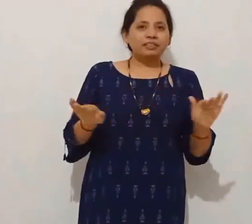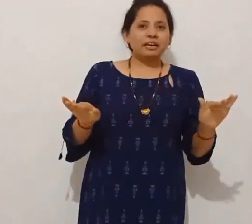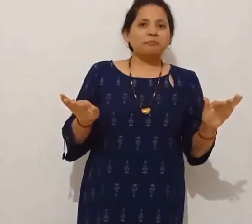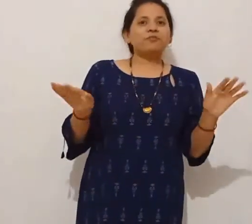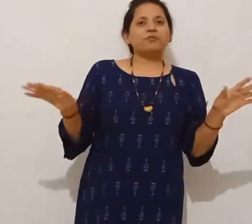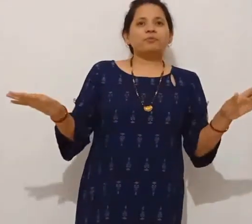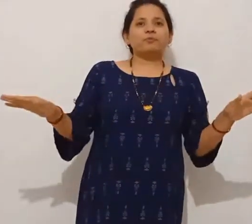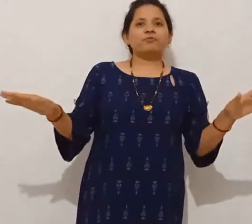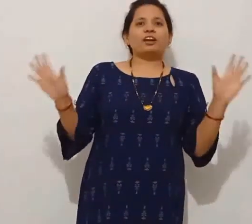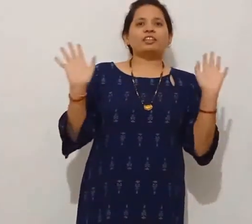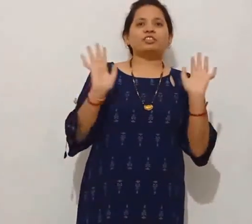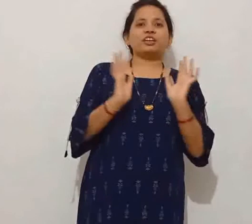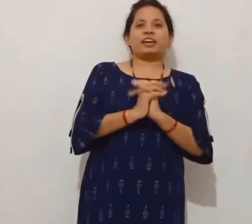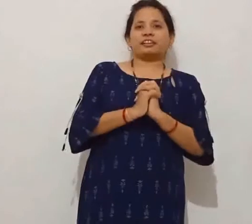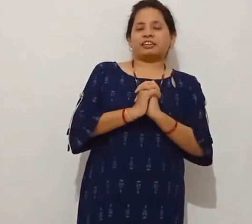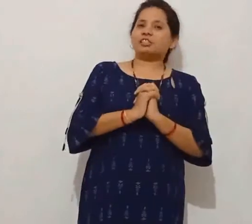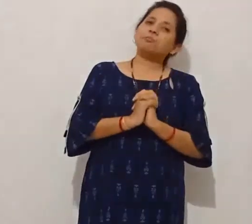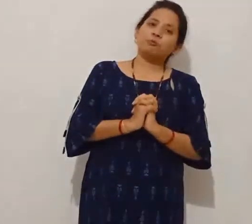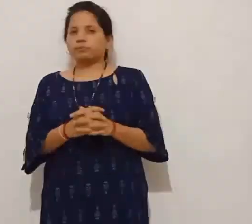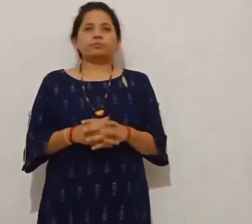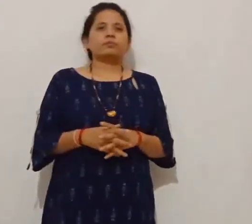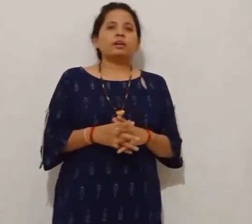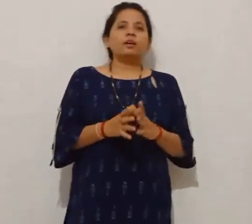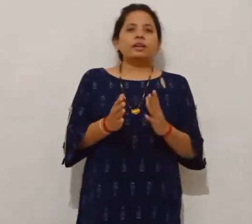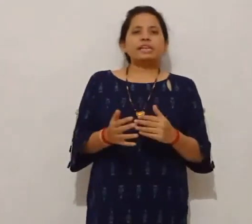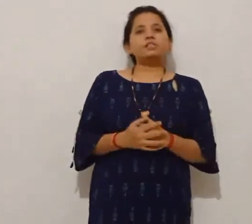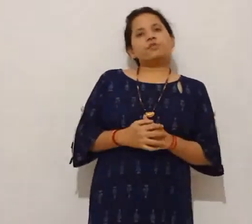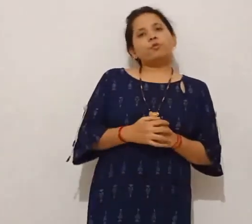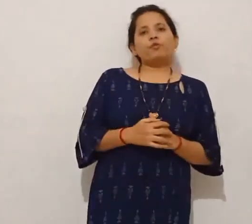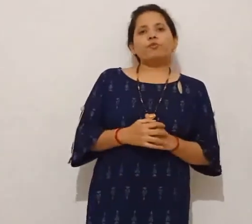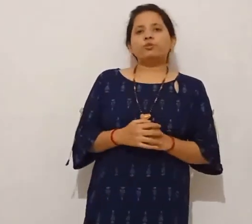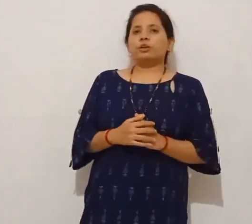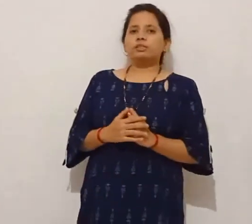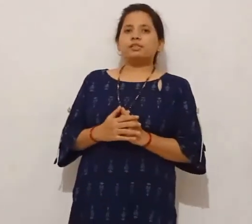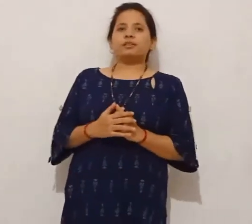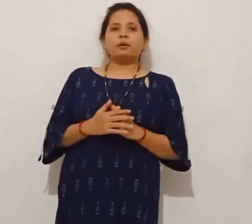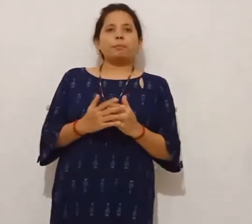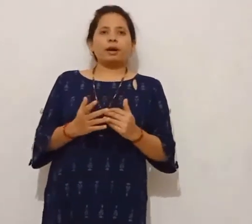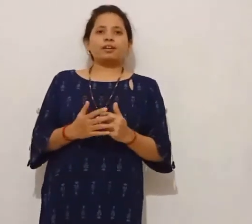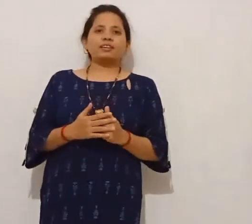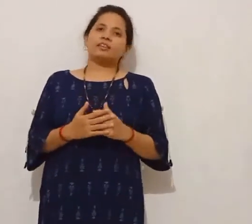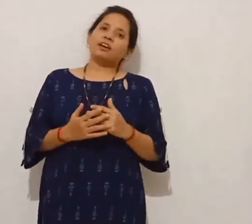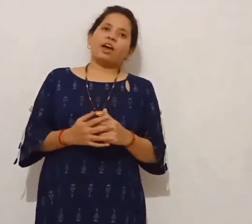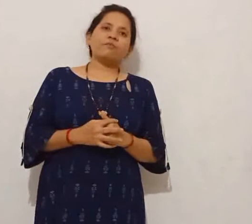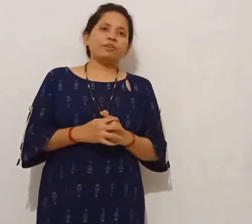मीडियम फाइनेंशियल कैटेगरीज पीपल. Let's be move forward to understand market